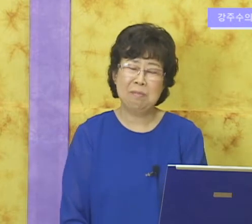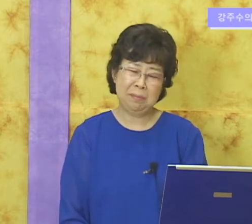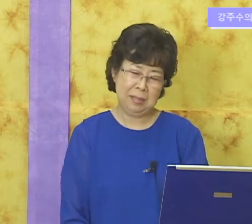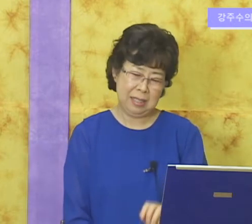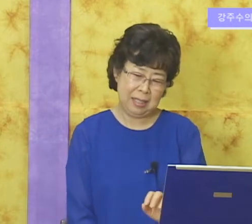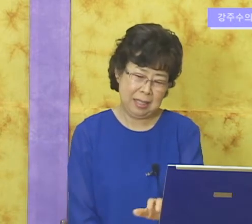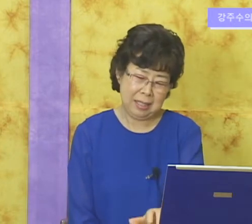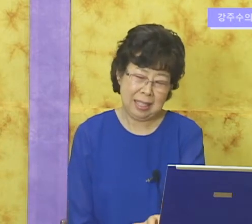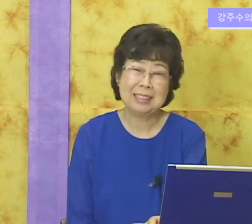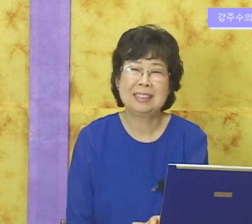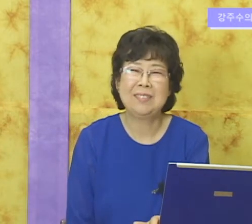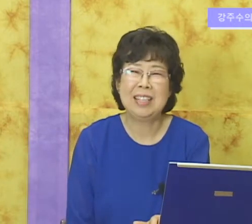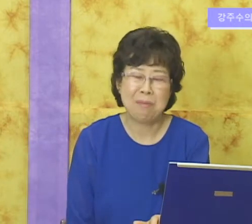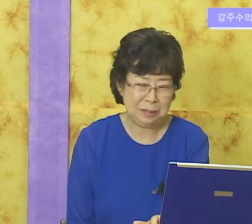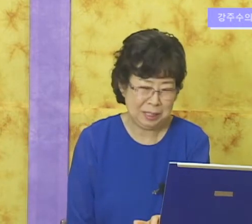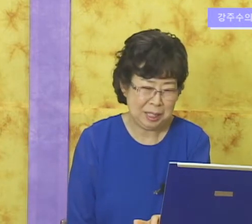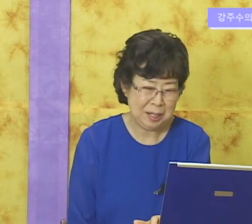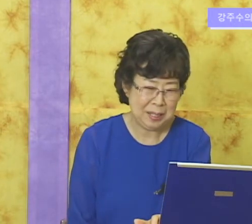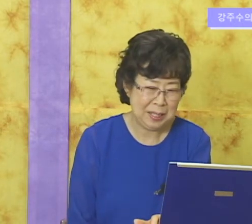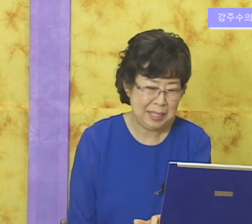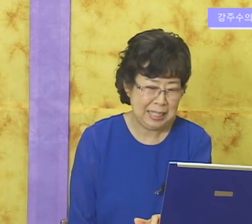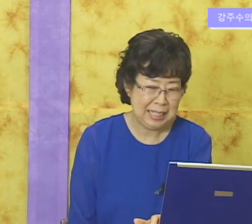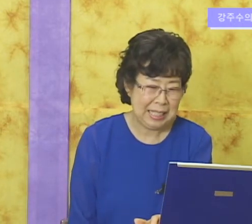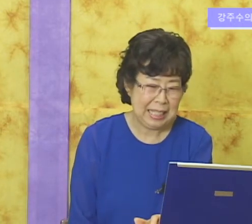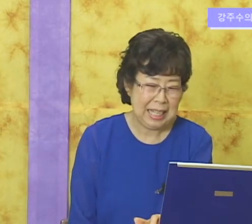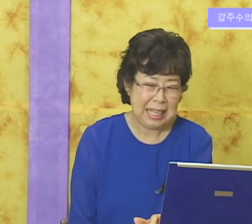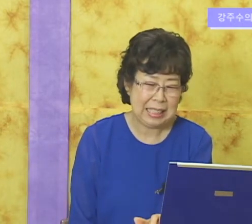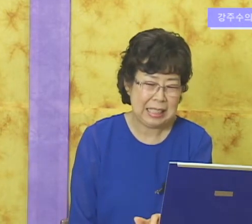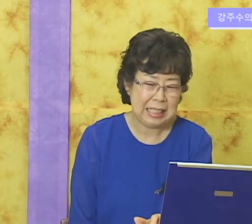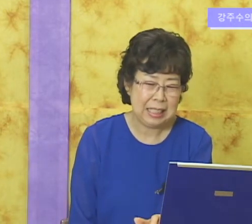참 가슴이 아프지요. 예,